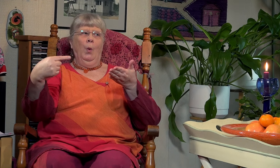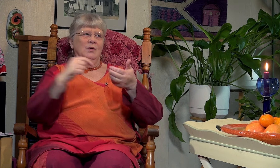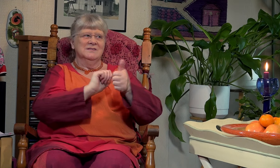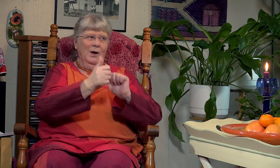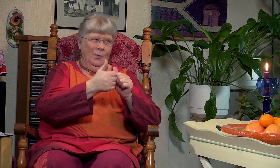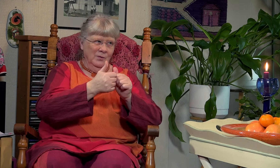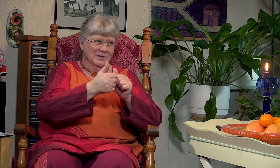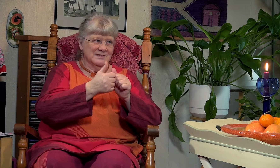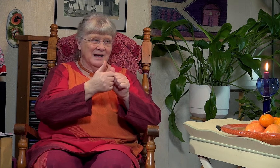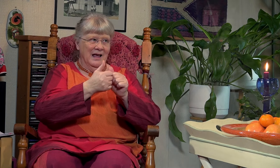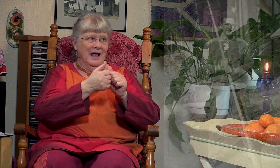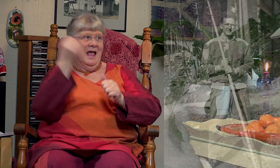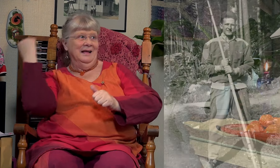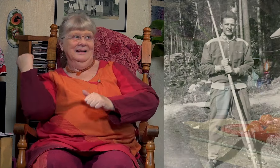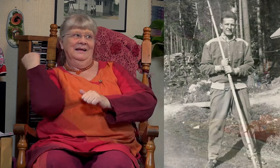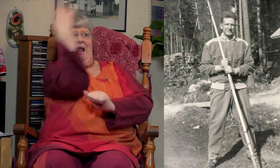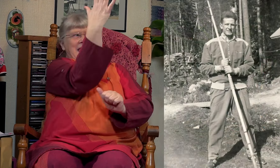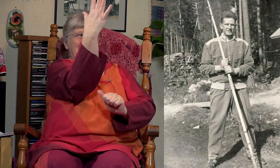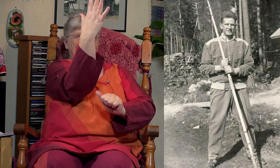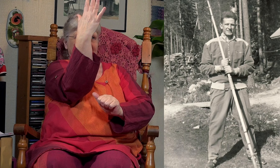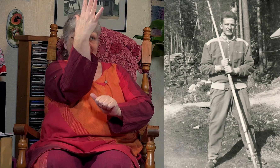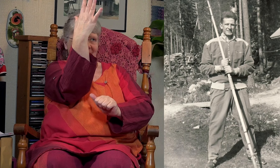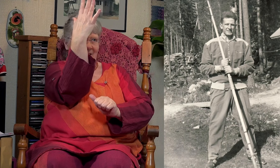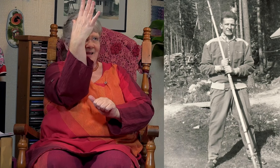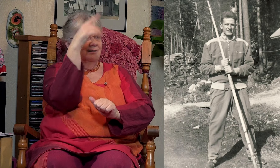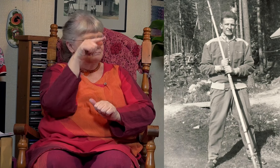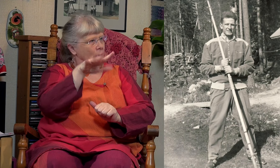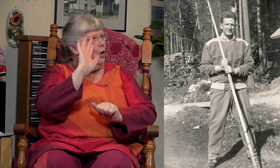todella kuuluisa urheilija. Keihään heittäjä.